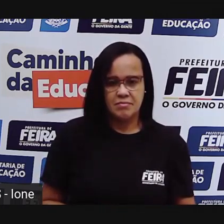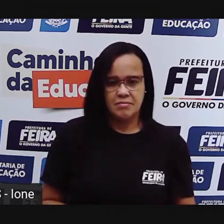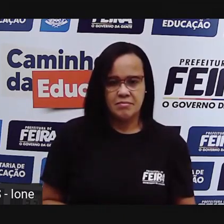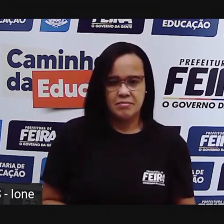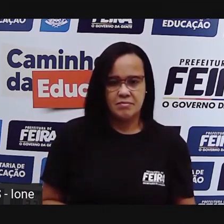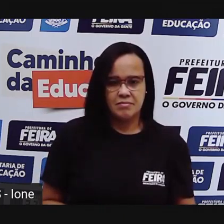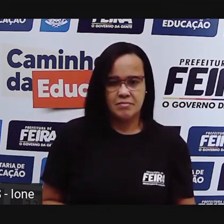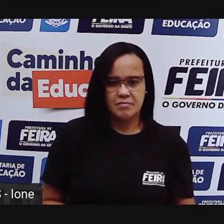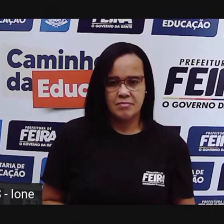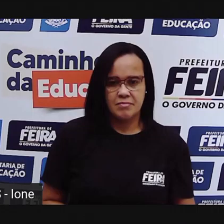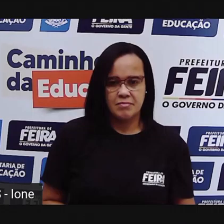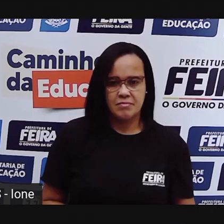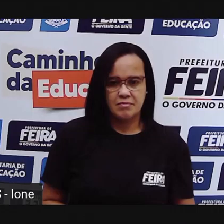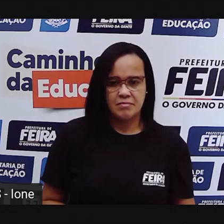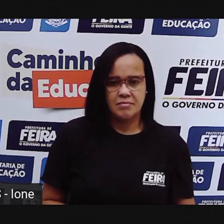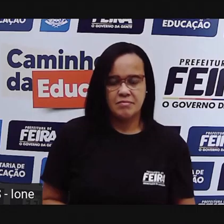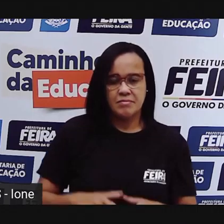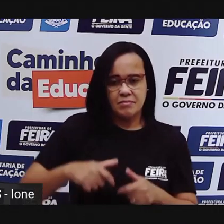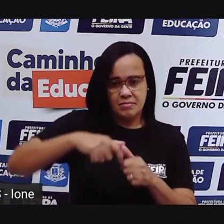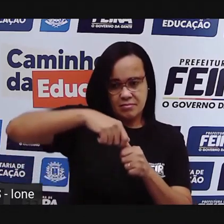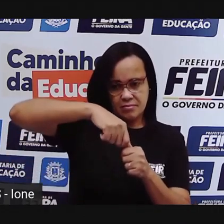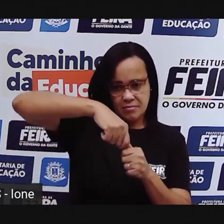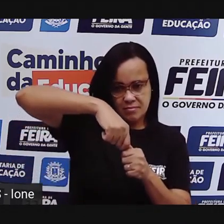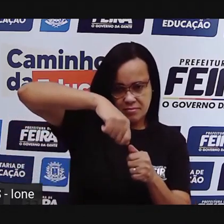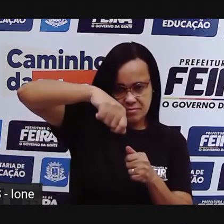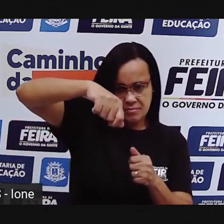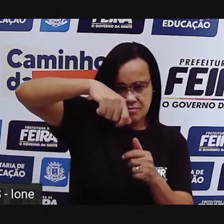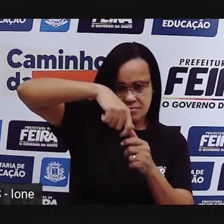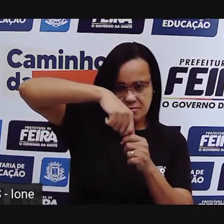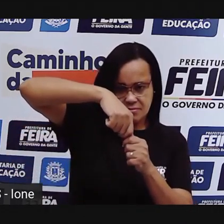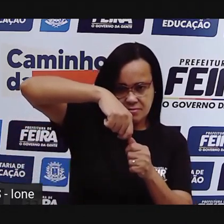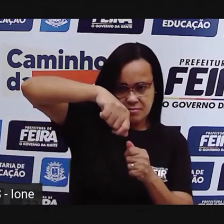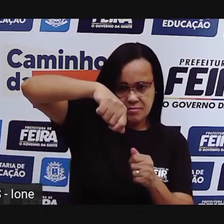mais colocar mais um pedacinho de fita.